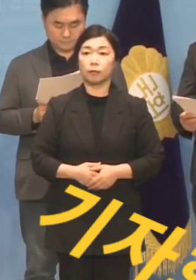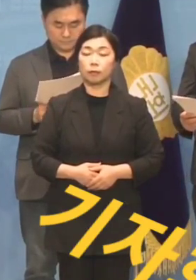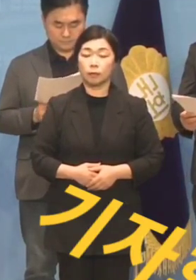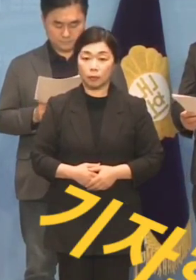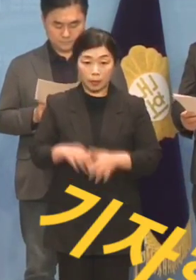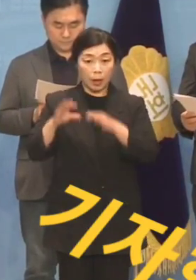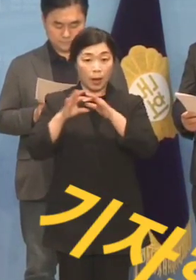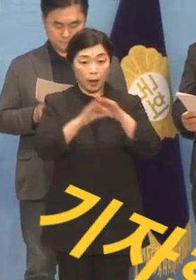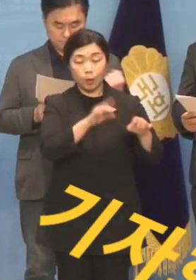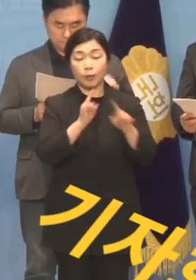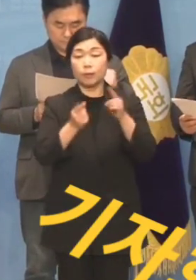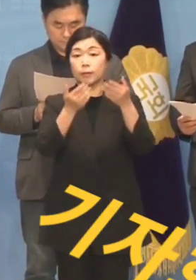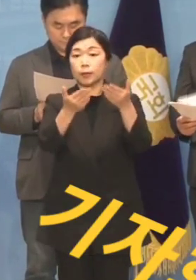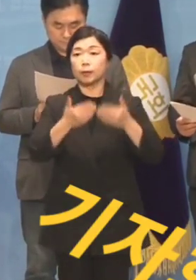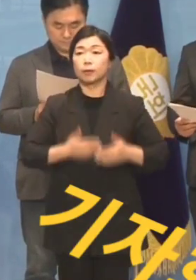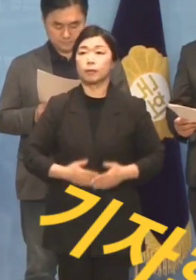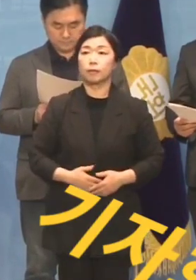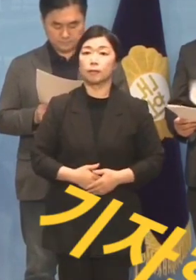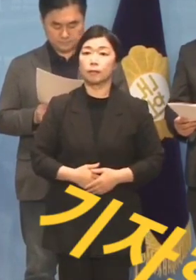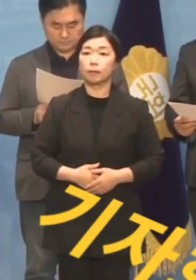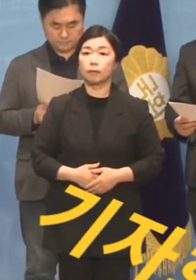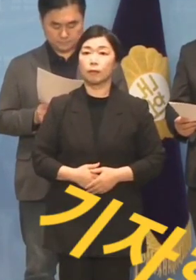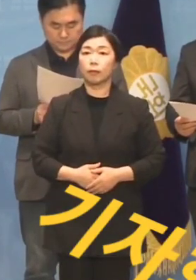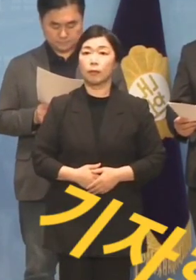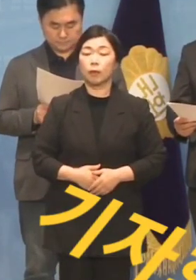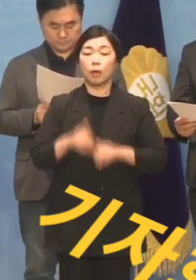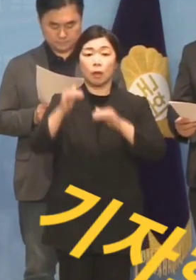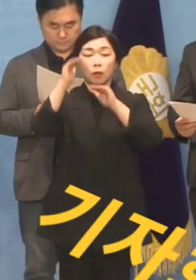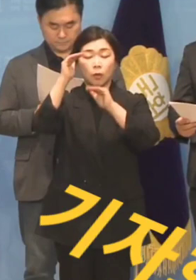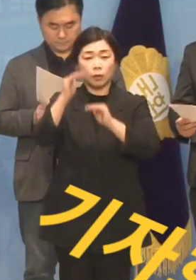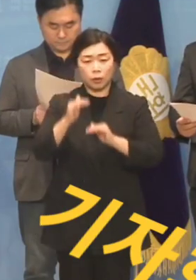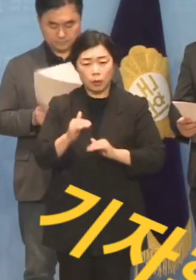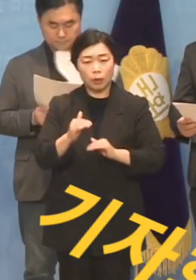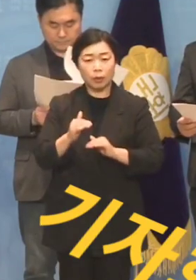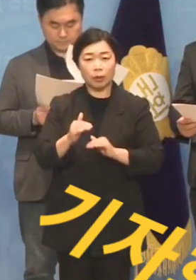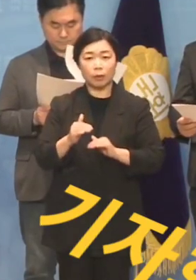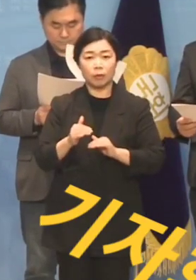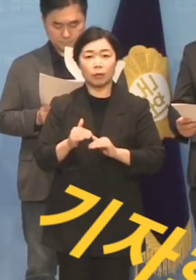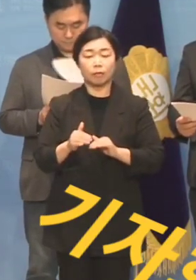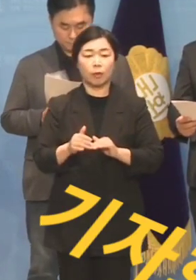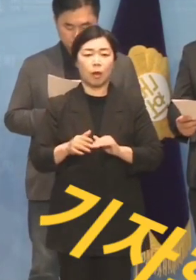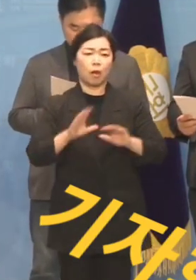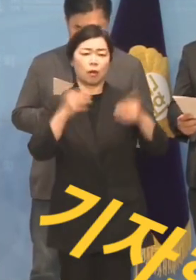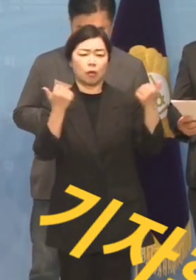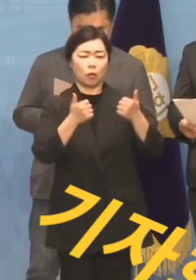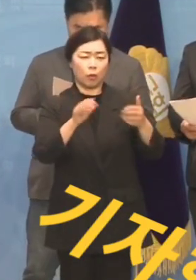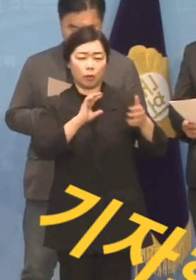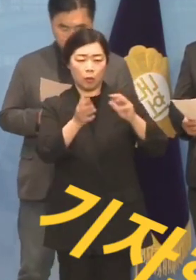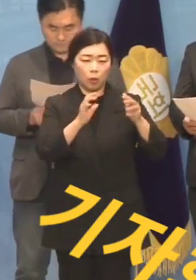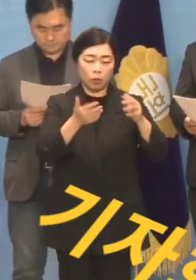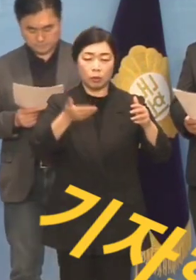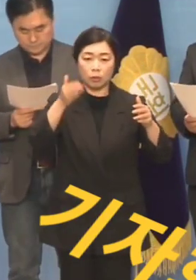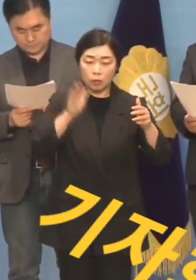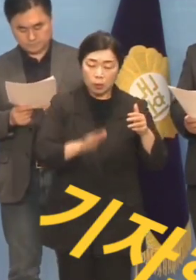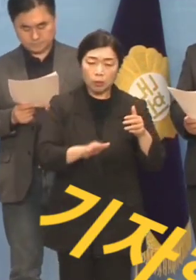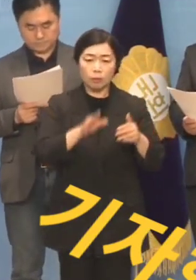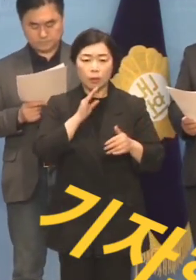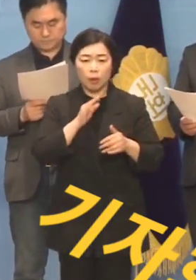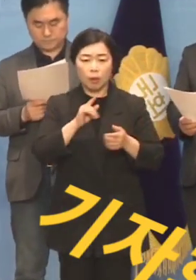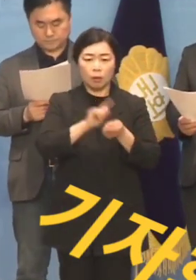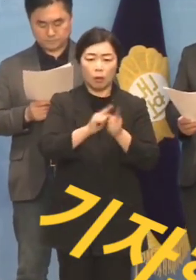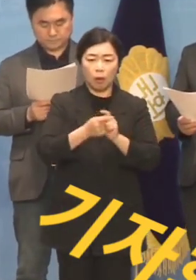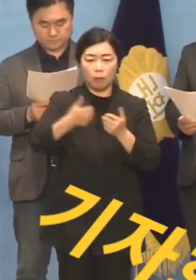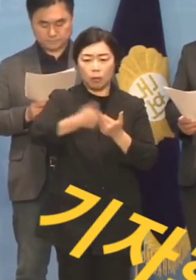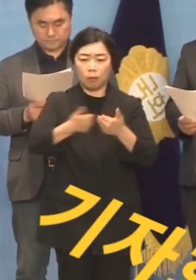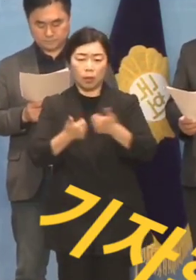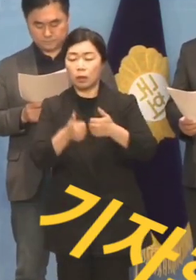예, 계속 말씀드리겠습니다. 그 과정이 백가쟁명식 토론이었지만 대립적 정치